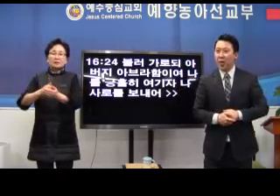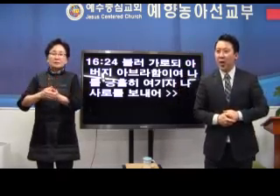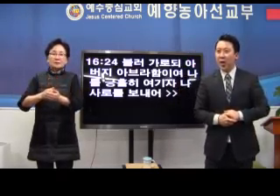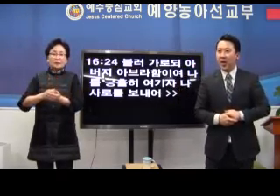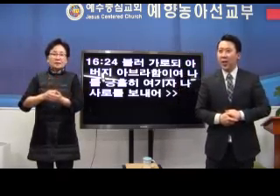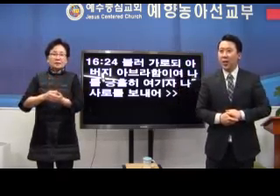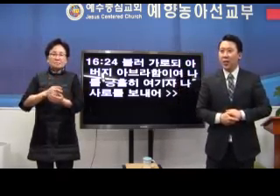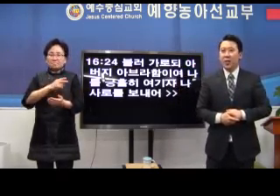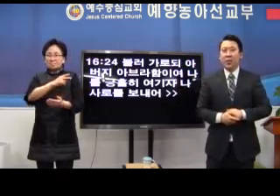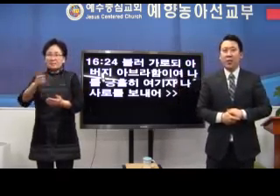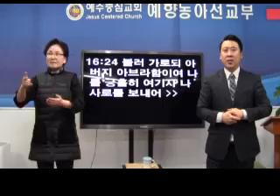거절합니다.